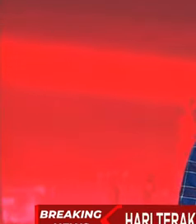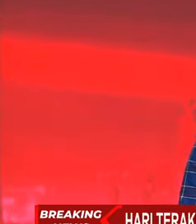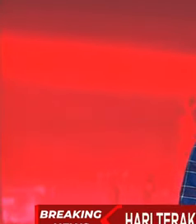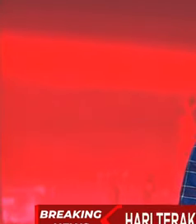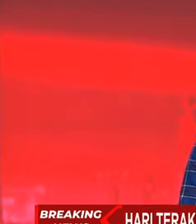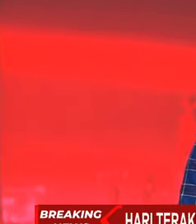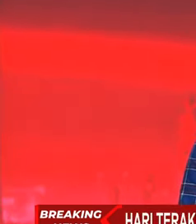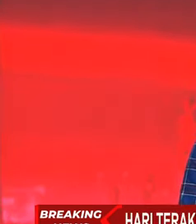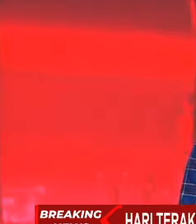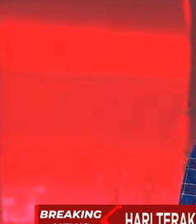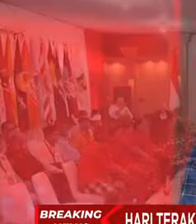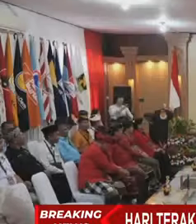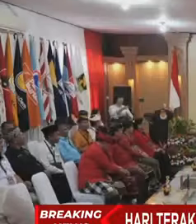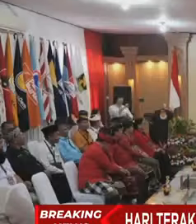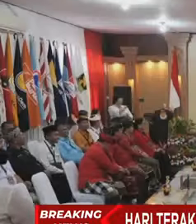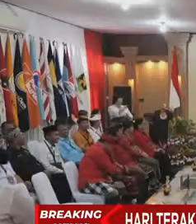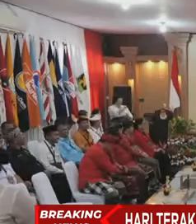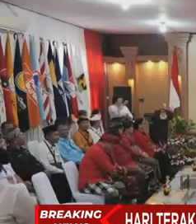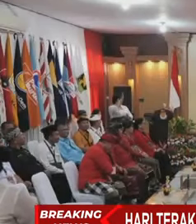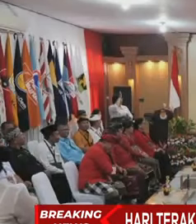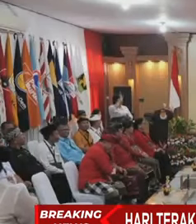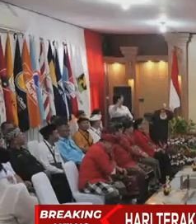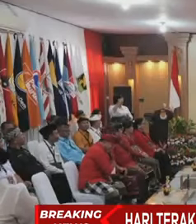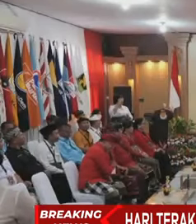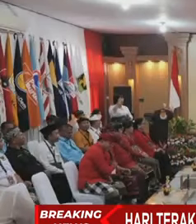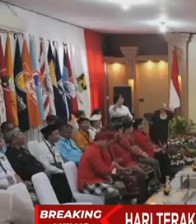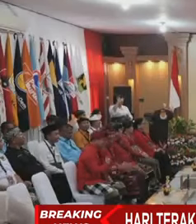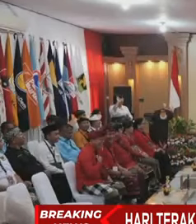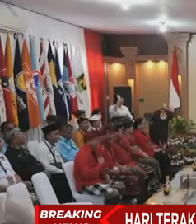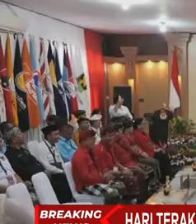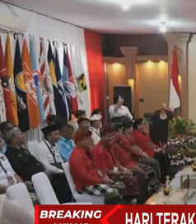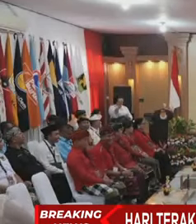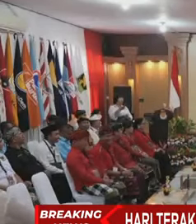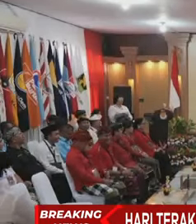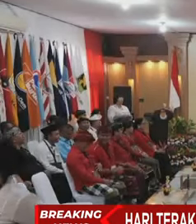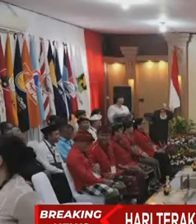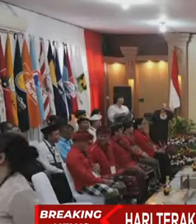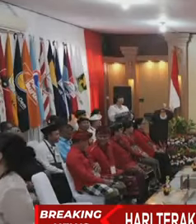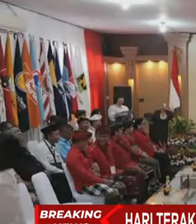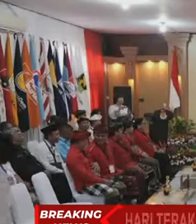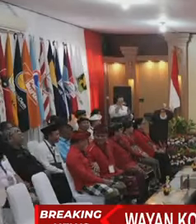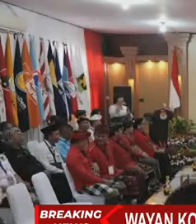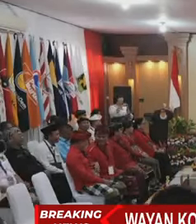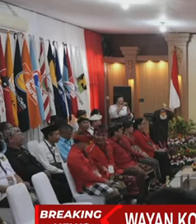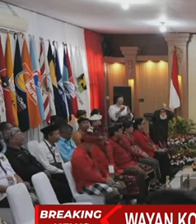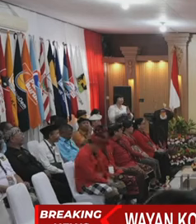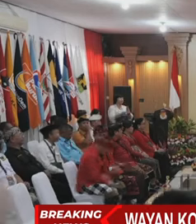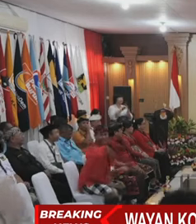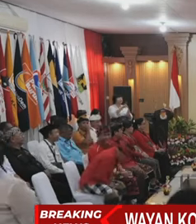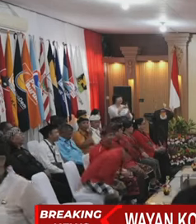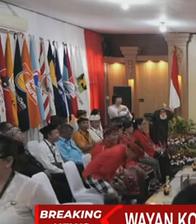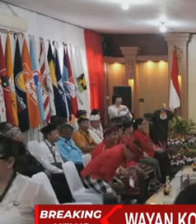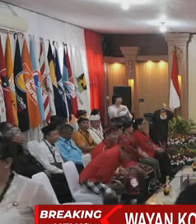eh ee apa namanya PDI Perjuangan pada pemilu yang lalu Kalau tidak salah PDI Perjuangan di sana mendapatkan suara